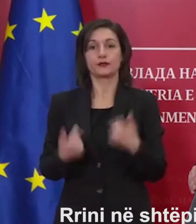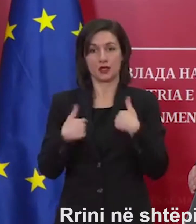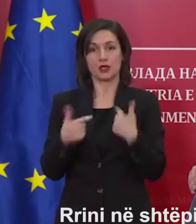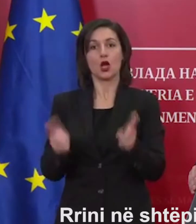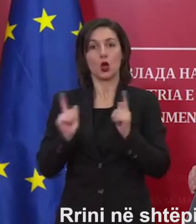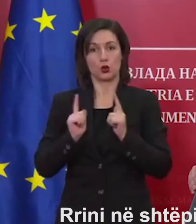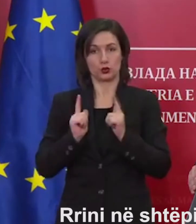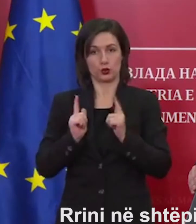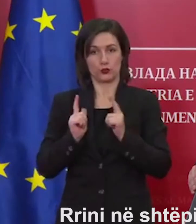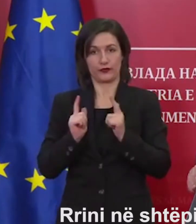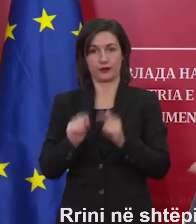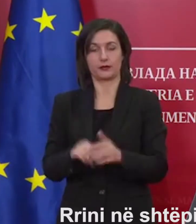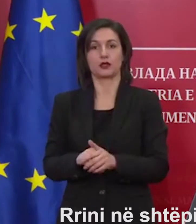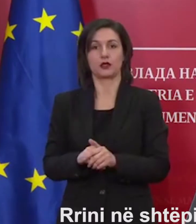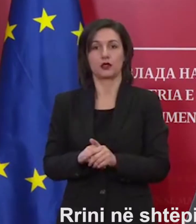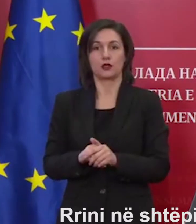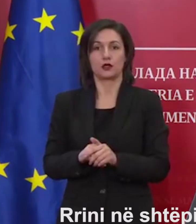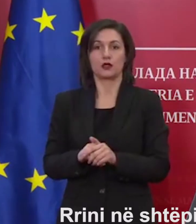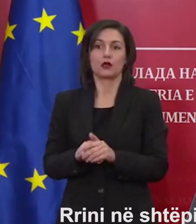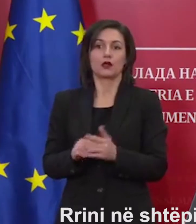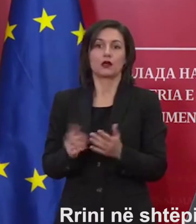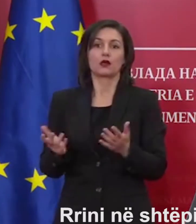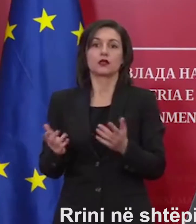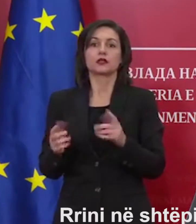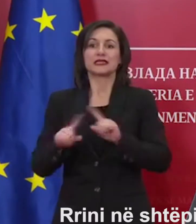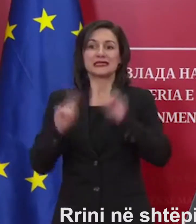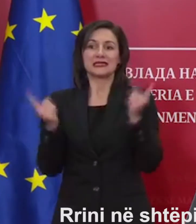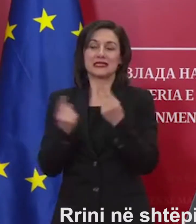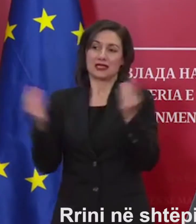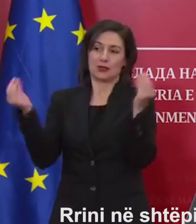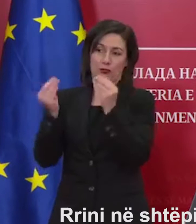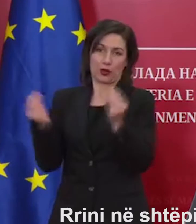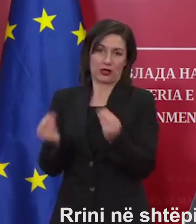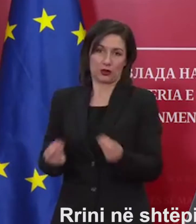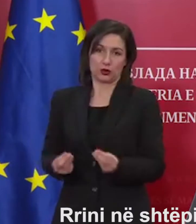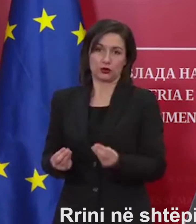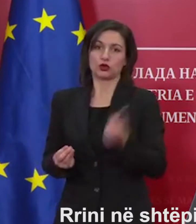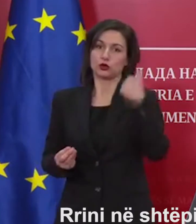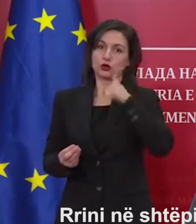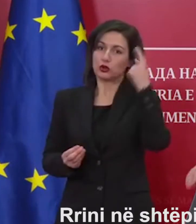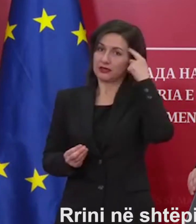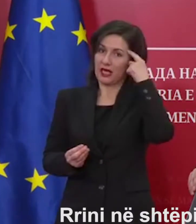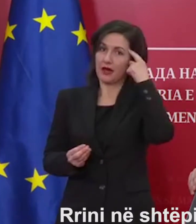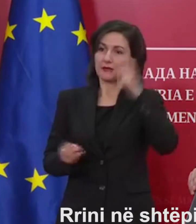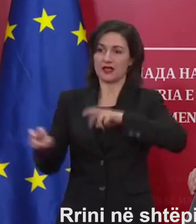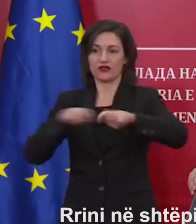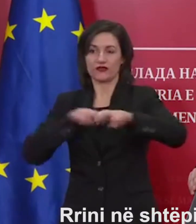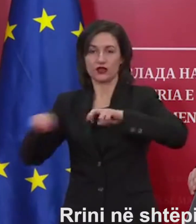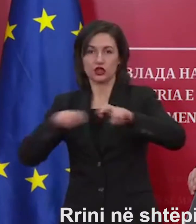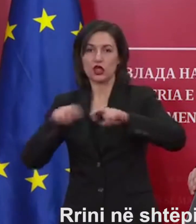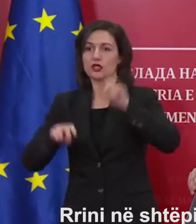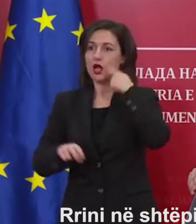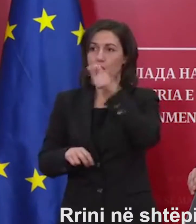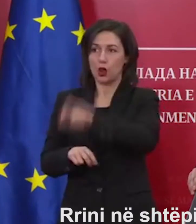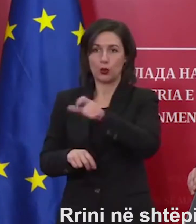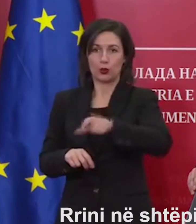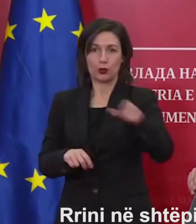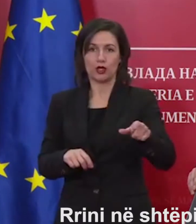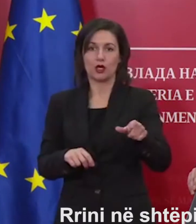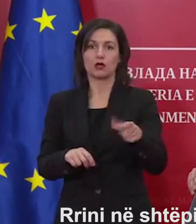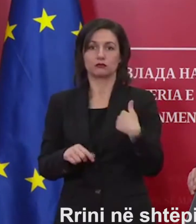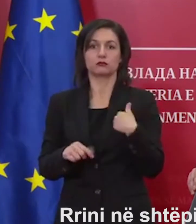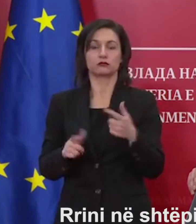Очекувано е, согласно сите овие епидемиолошки податоци кои што ги знаеме, движењата на луѓето да бројот